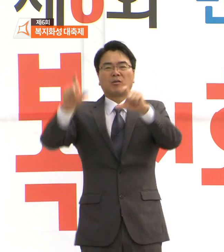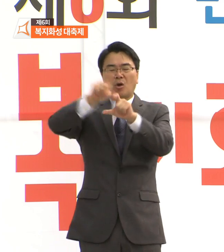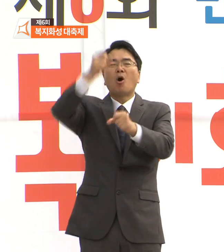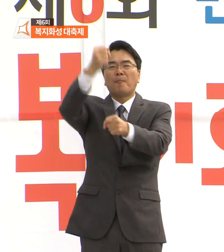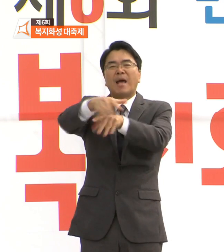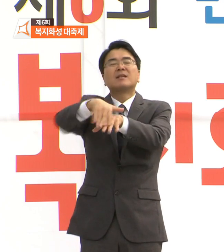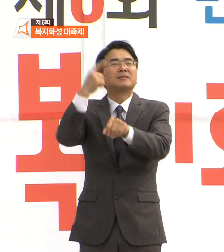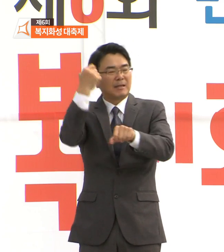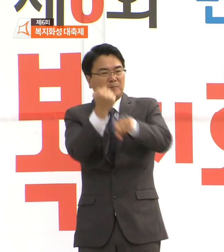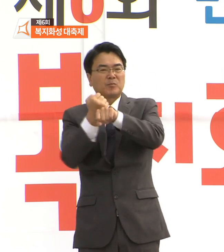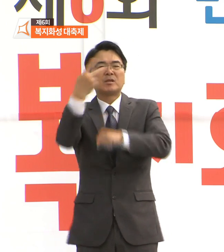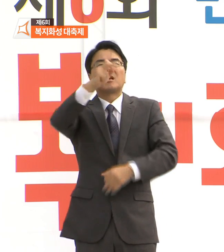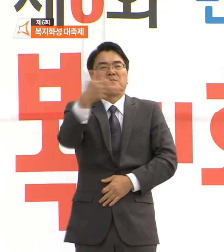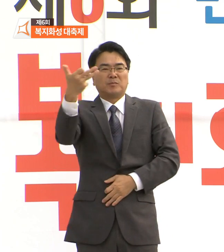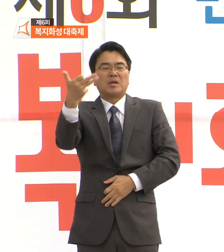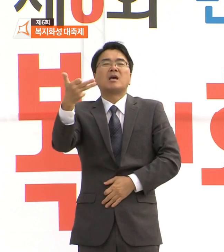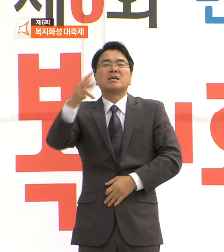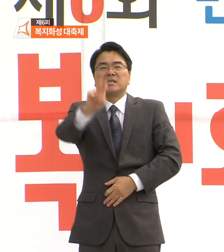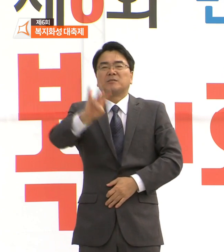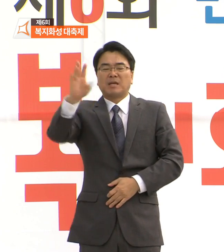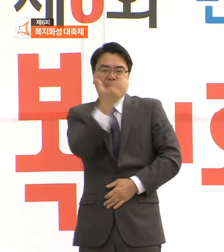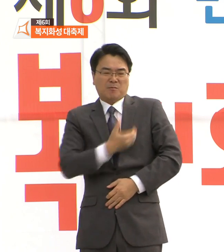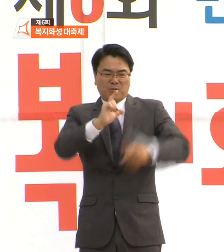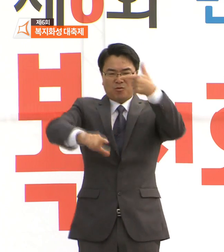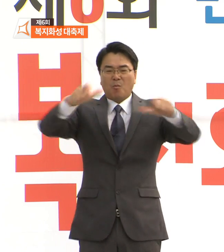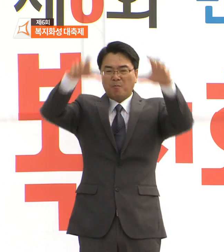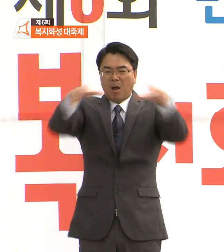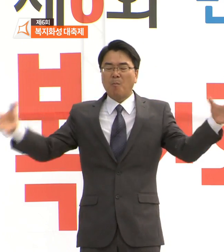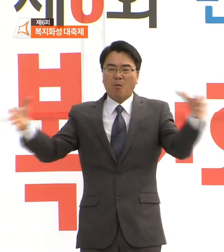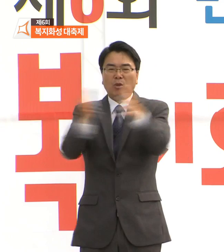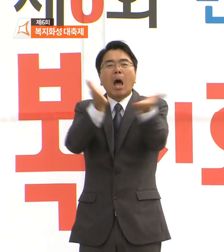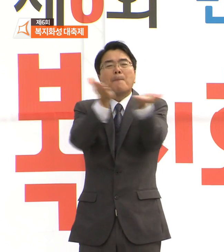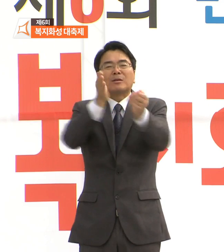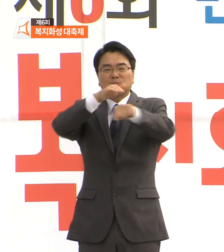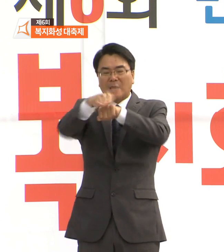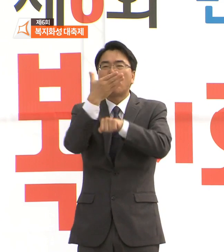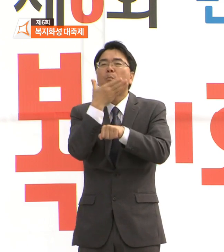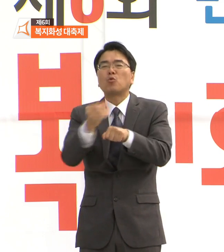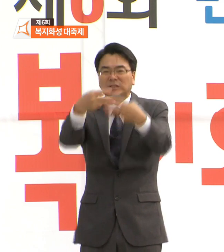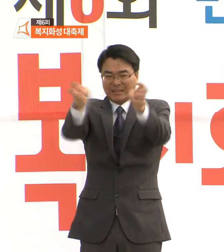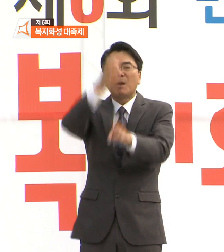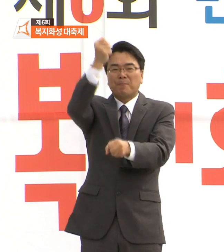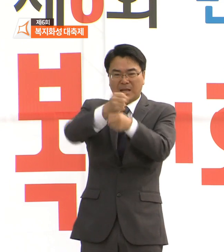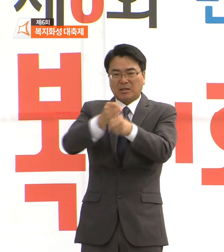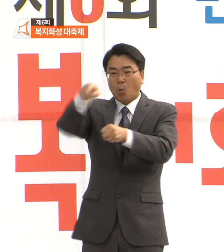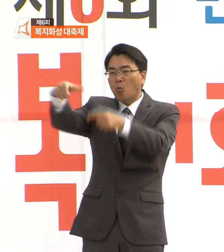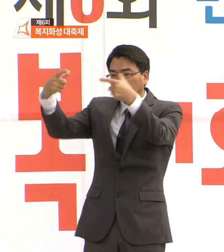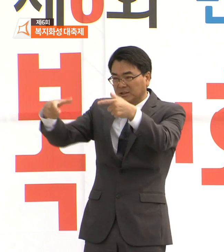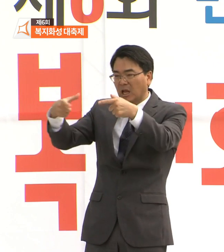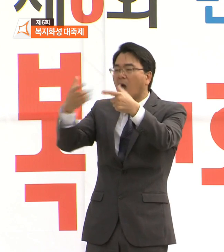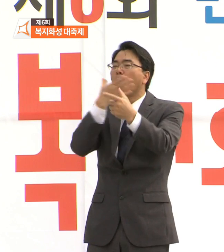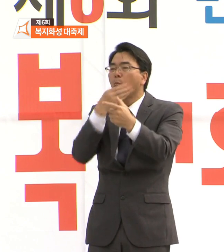그리고 2018년도에 24개 읍면동 모두가 이제 맞춤형 복지팀을 신설을 해서 우리 지역사회 복지